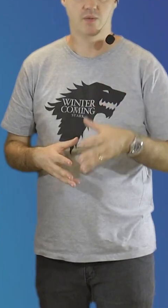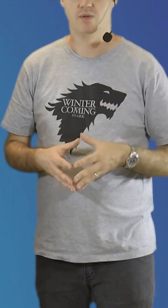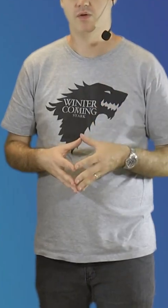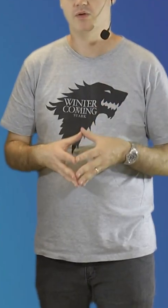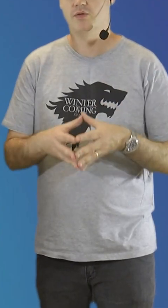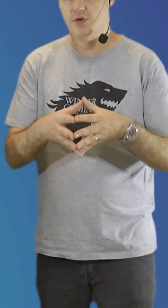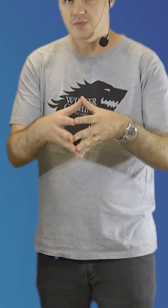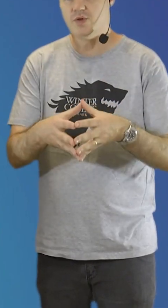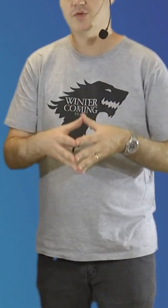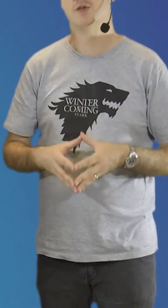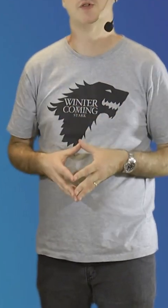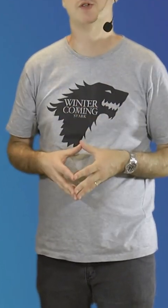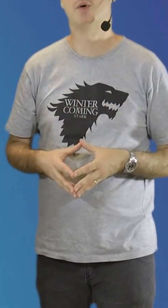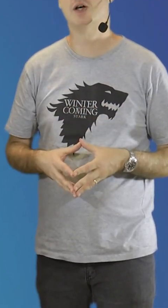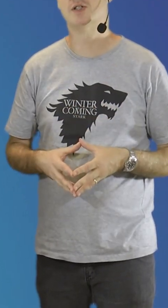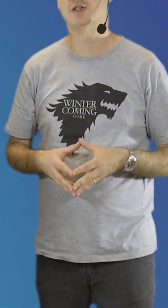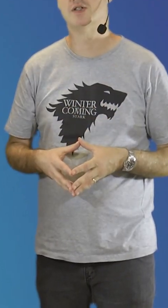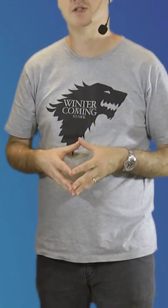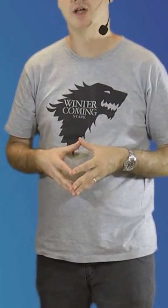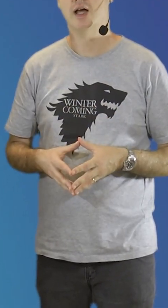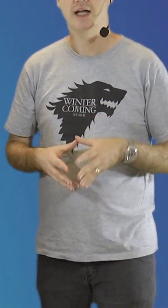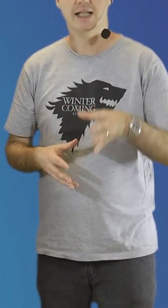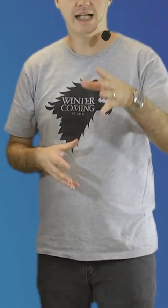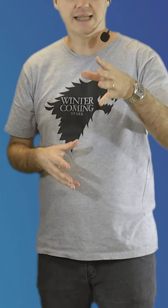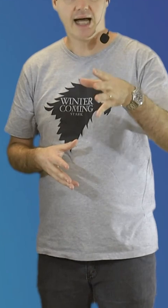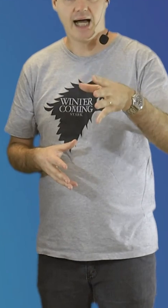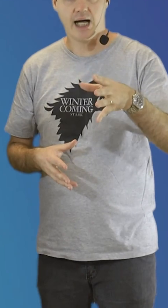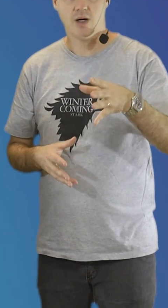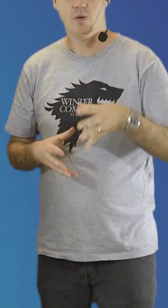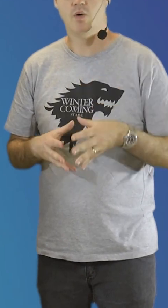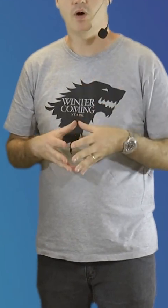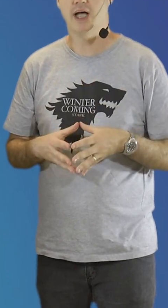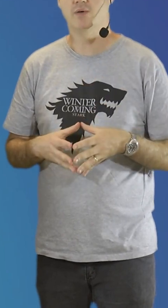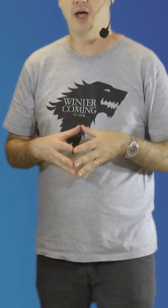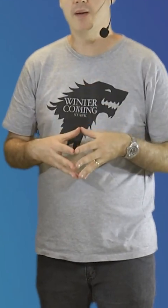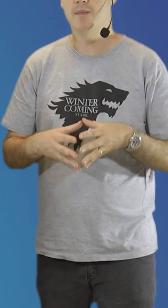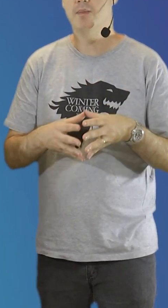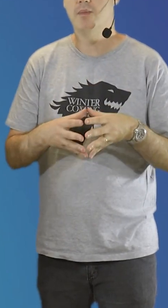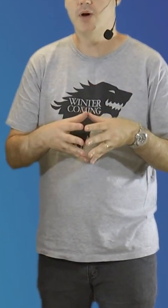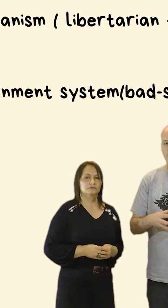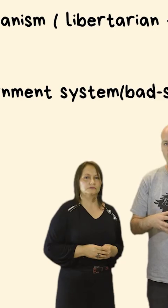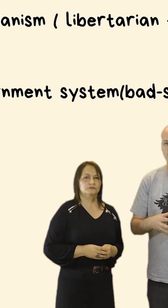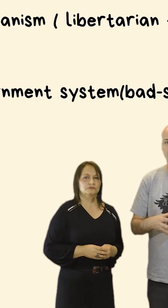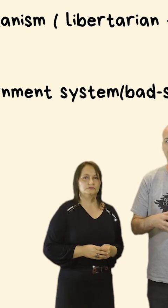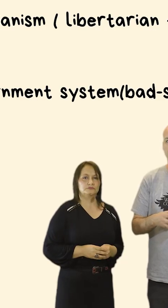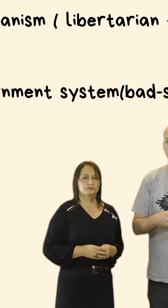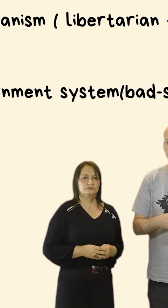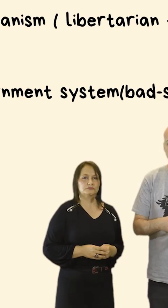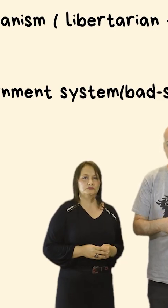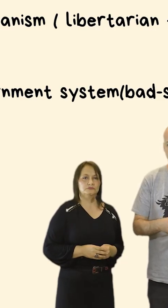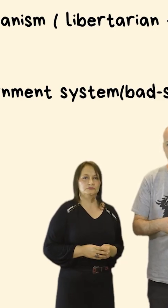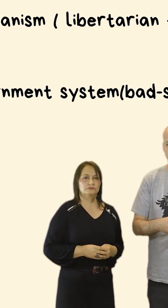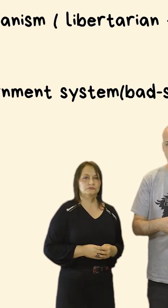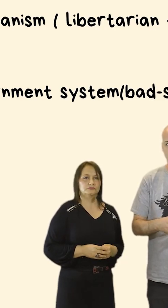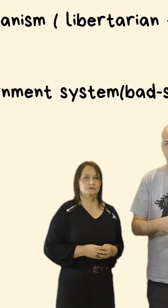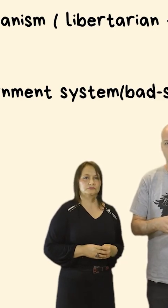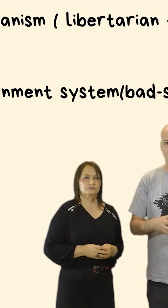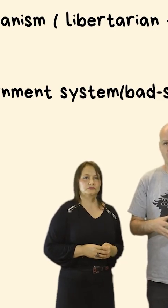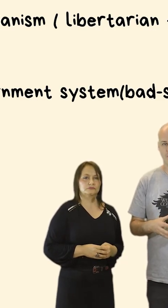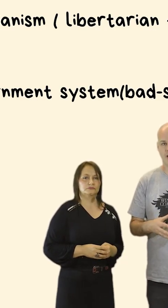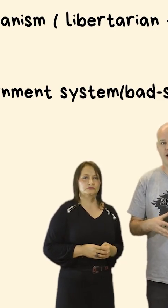Então, vamos conferir suas respostas? Na letra A, o correto é... More libertarian.